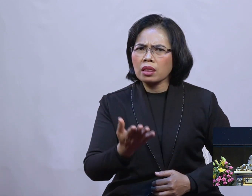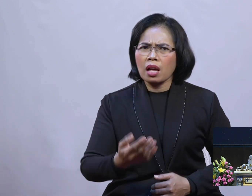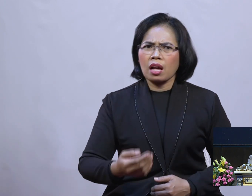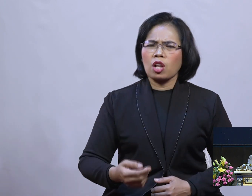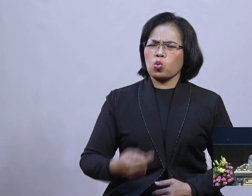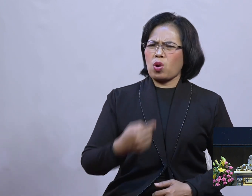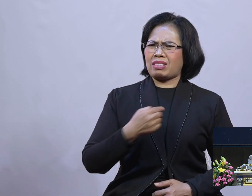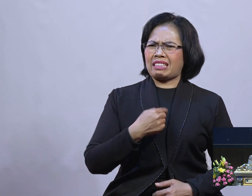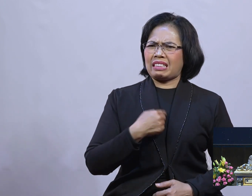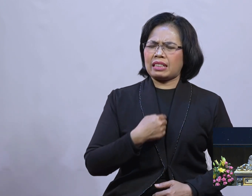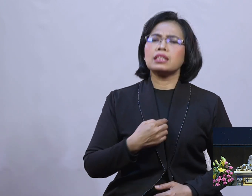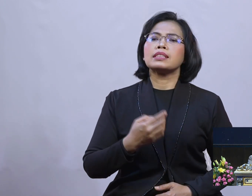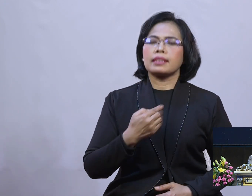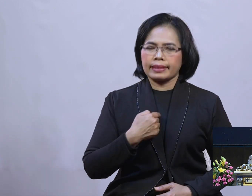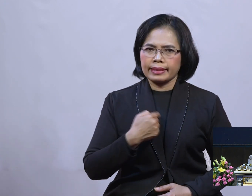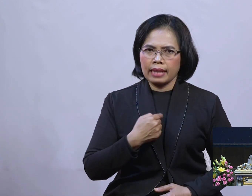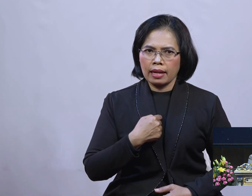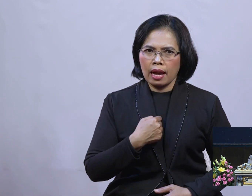Seven